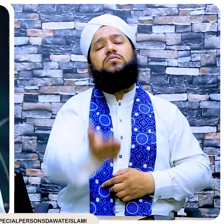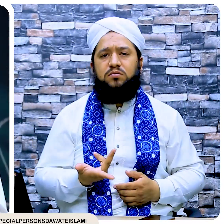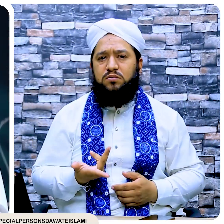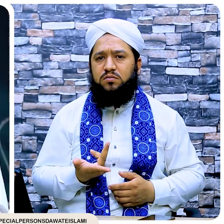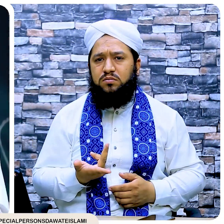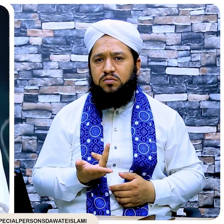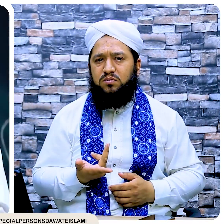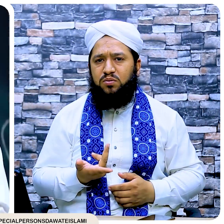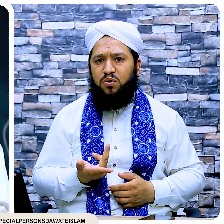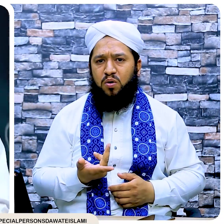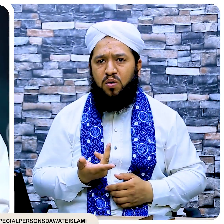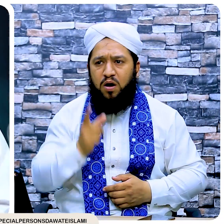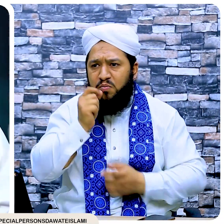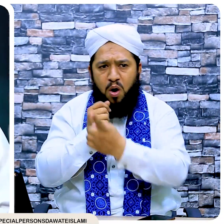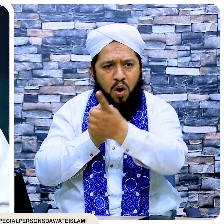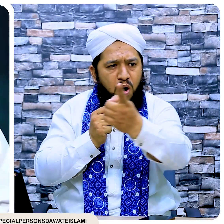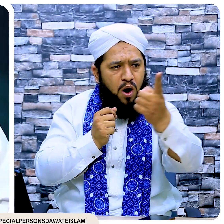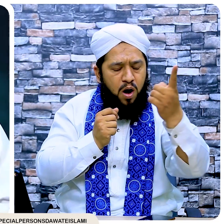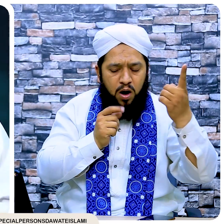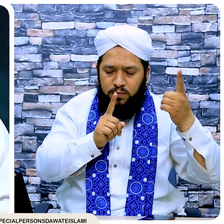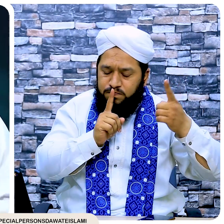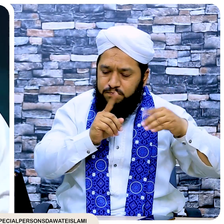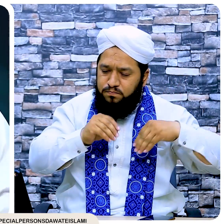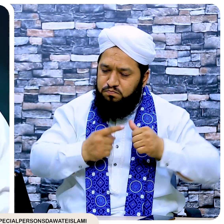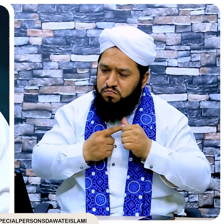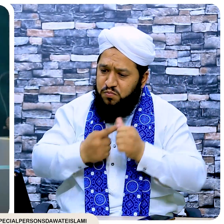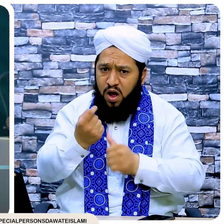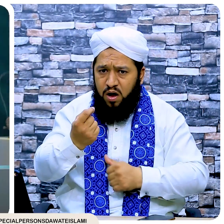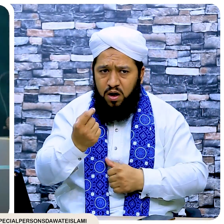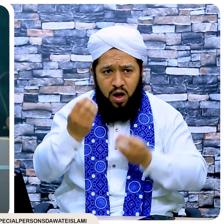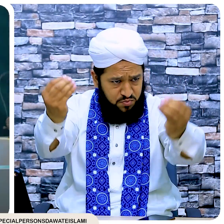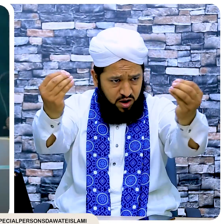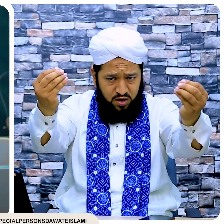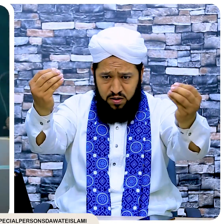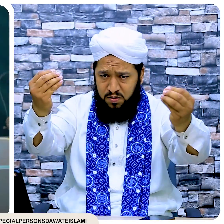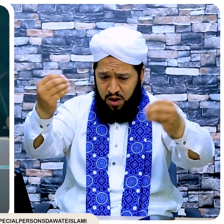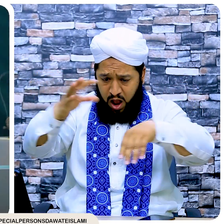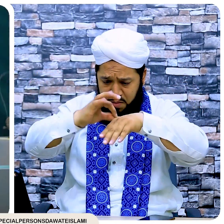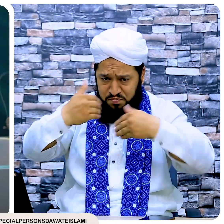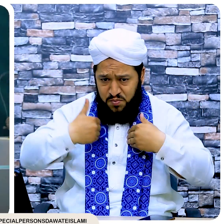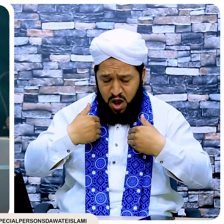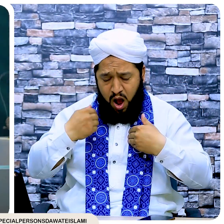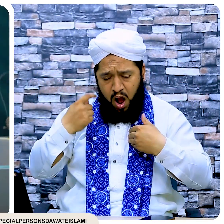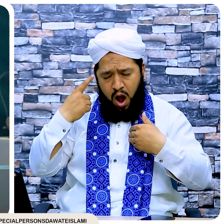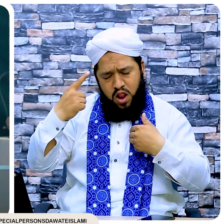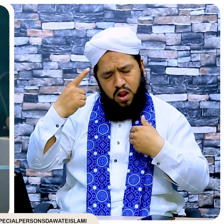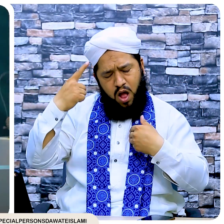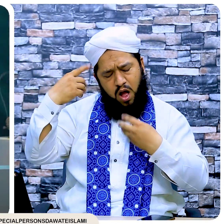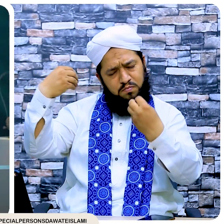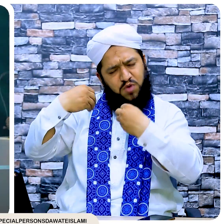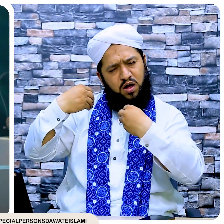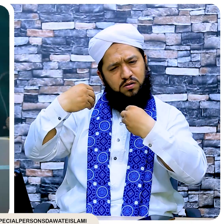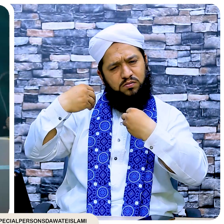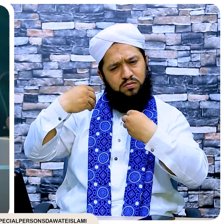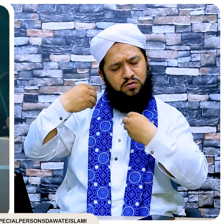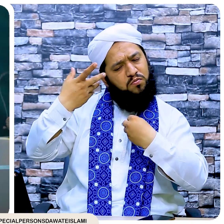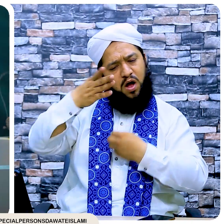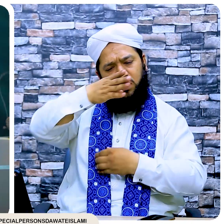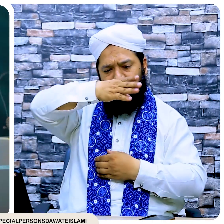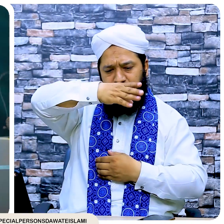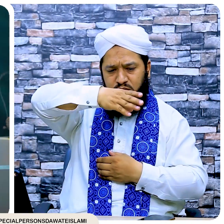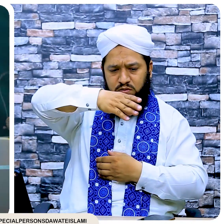چاہتے ہو؟ مگر کوئی آنسر نہ آیا تو فرمایا کہ میں اپنے اور تمہارے رب عز و جل کی پناہ مانگتا ہوں، اور یہ فرما کر آپ